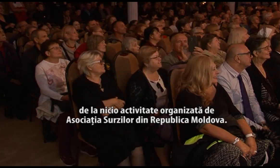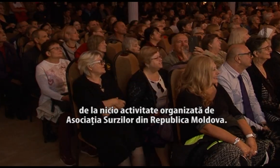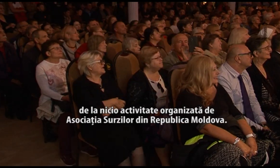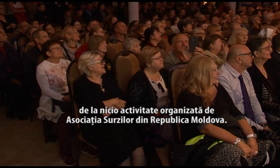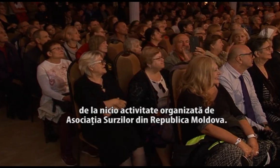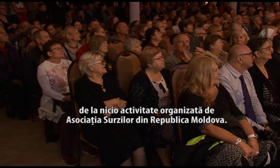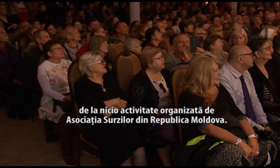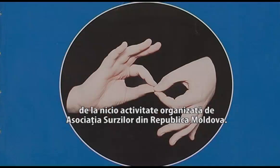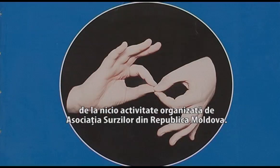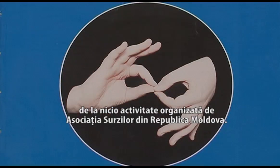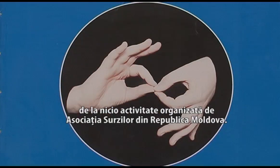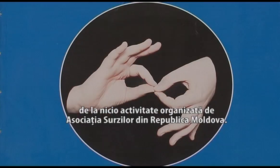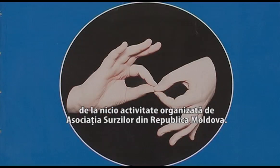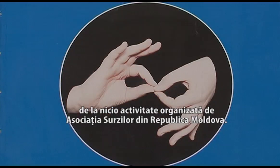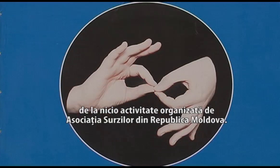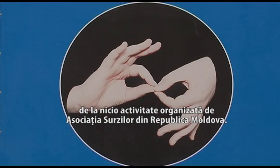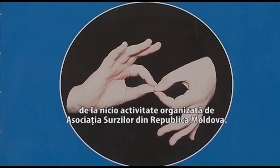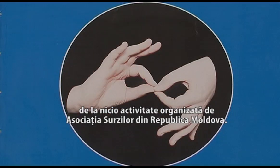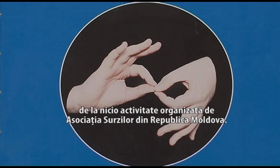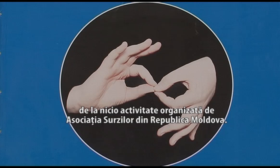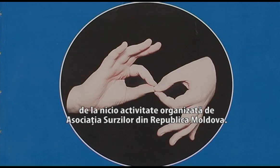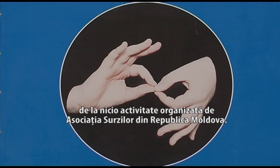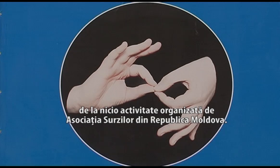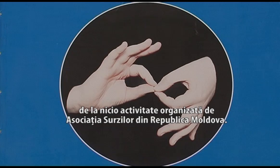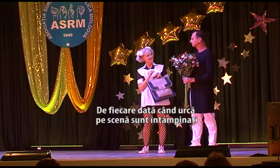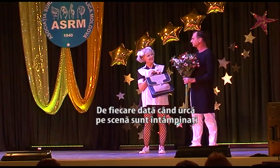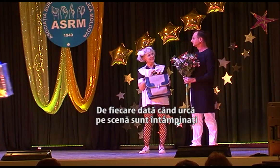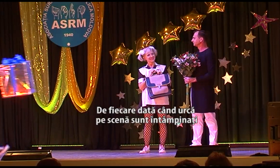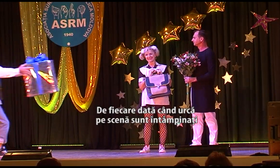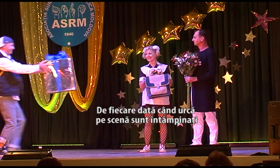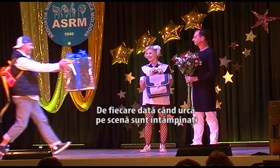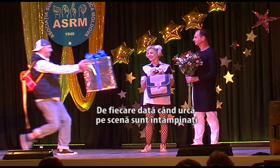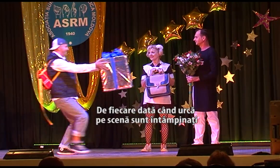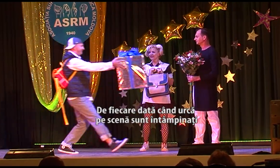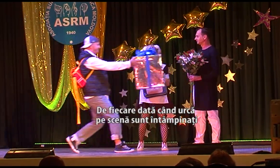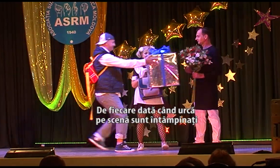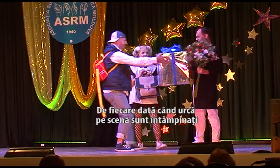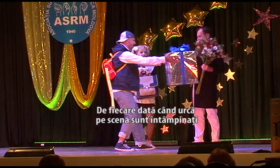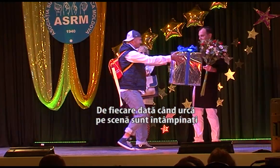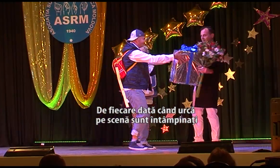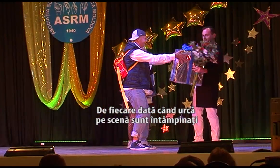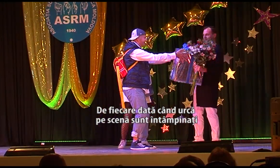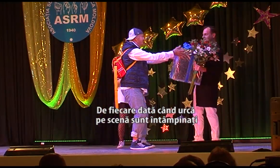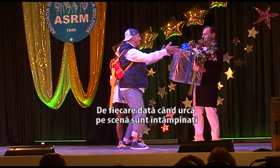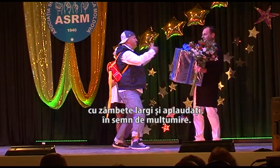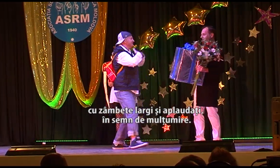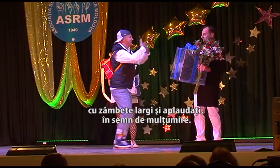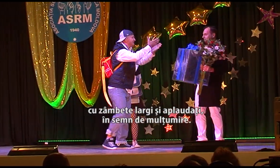activitate organizată de Asociația Surzilor din Republica Moldova. De fiecare dată când urcă pe scenă, sunt îmbinați cu zâmbete largi